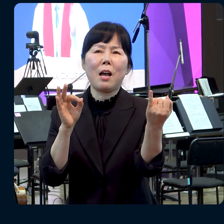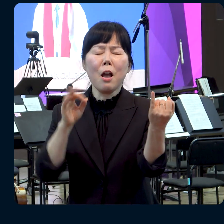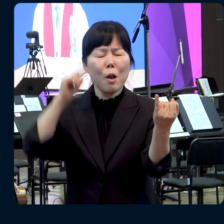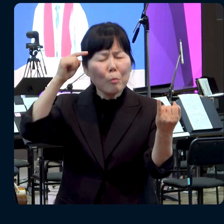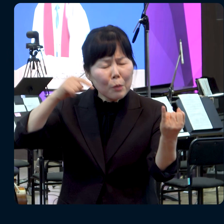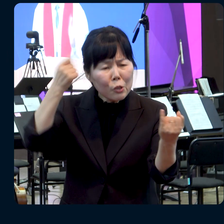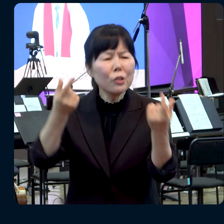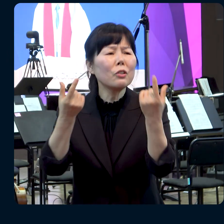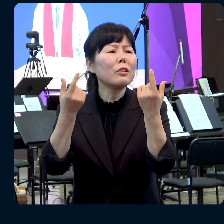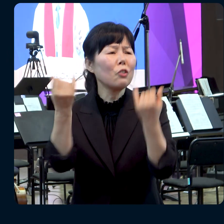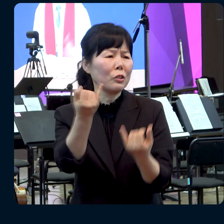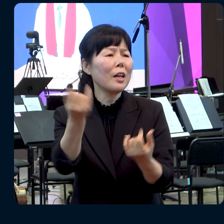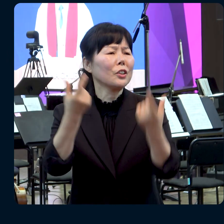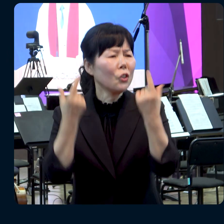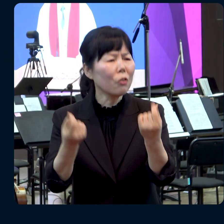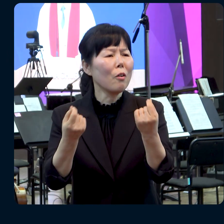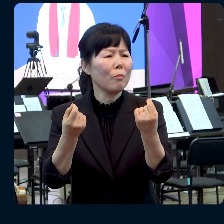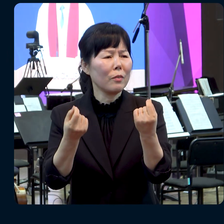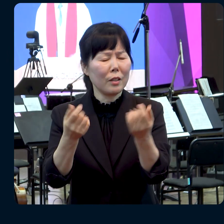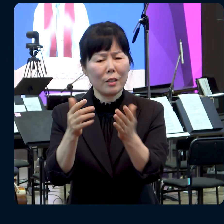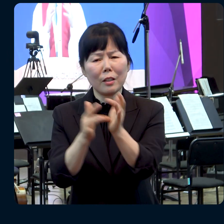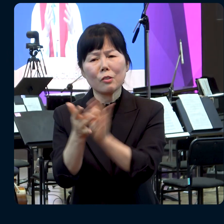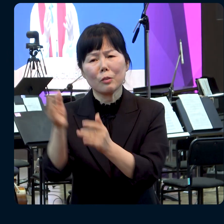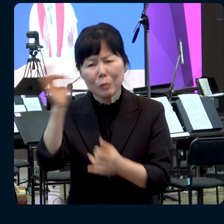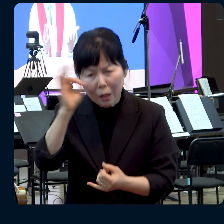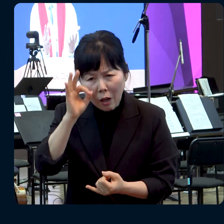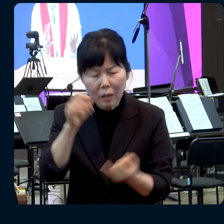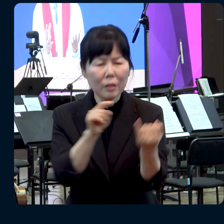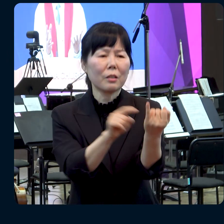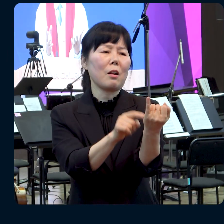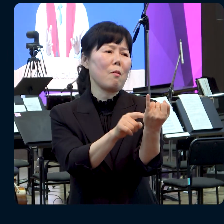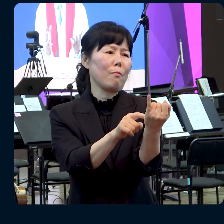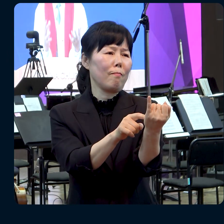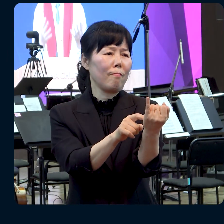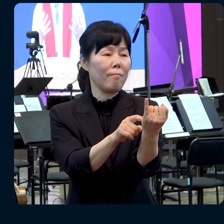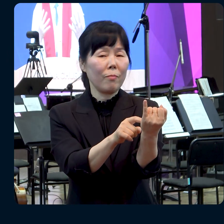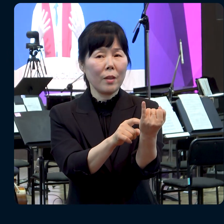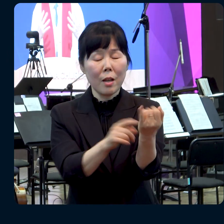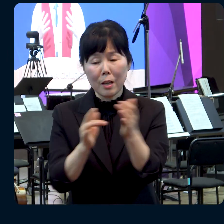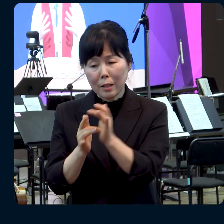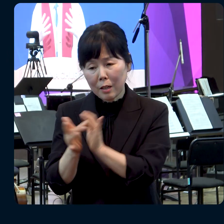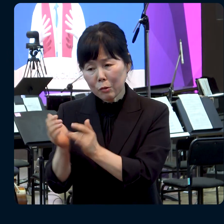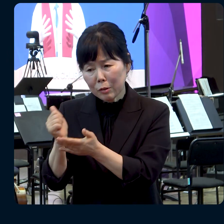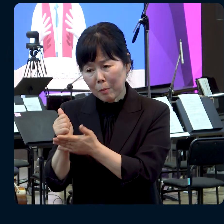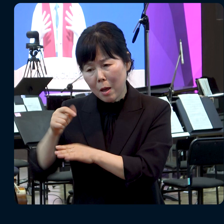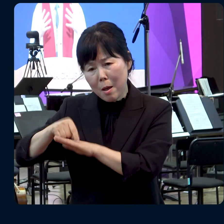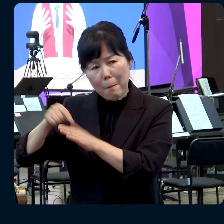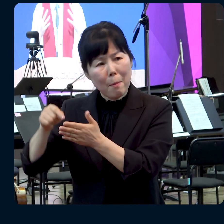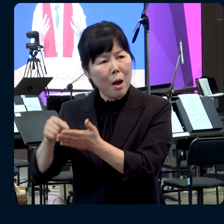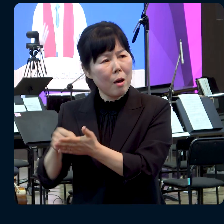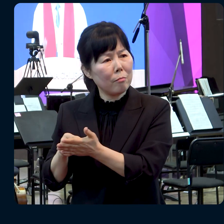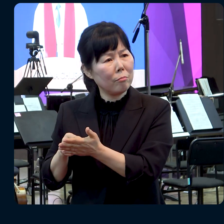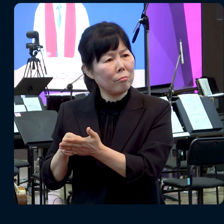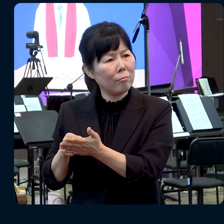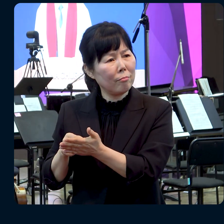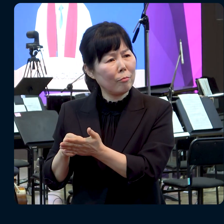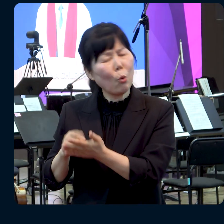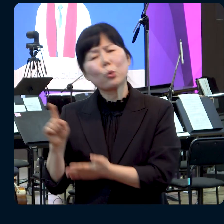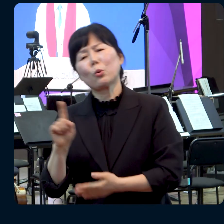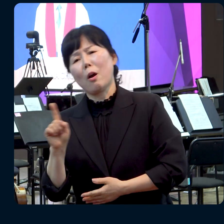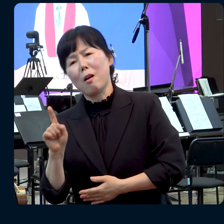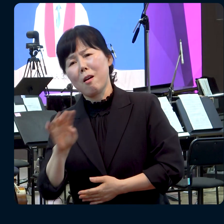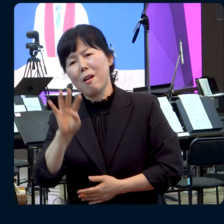실성한 여자처럼 그렇게 주님을 찾고 있는 그 마리아를 보면서 우리 주님 마음이 얼마나 벅찼겠습니까?